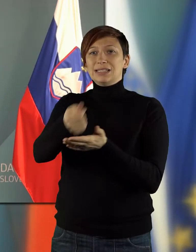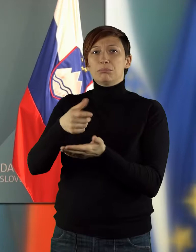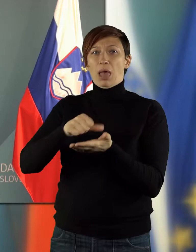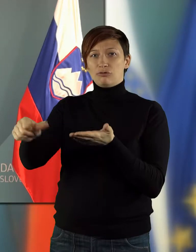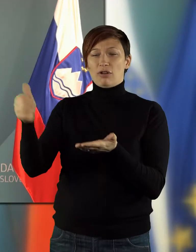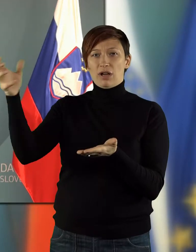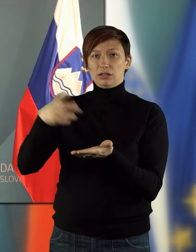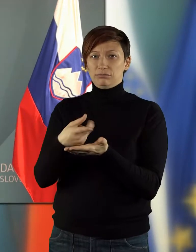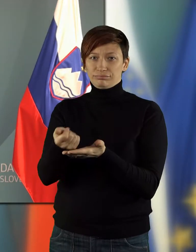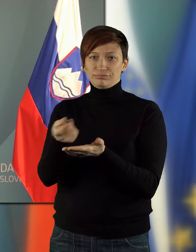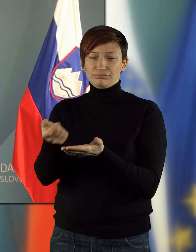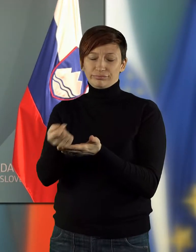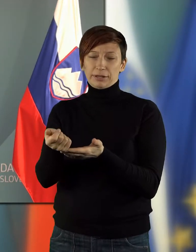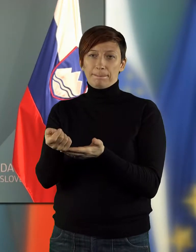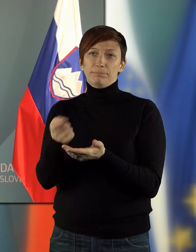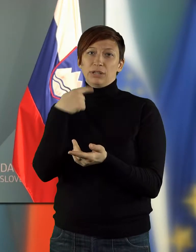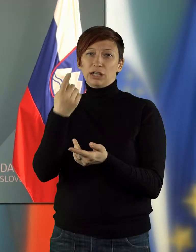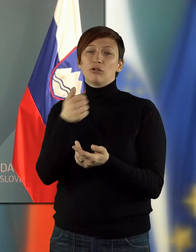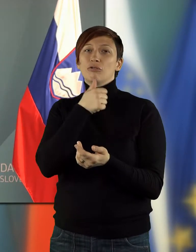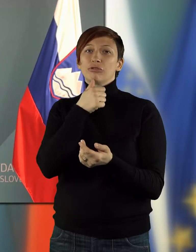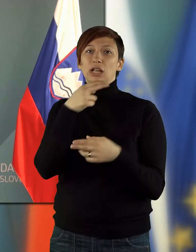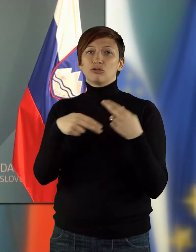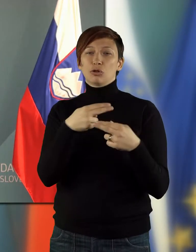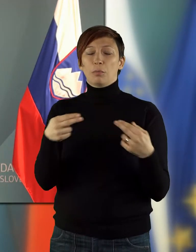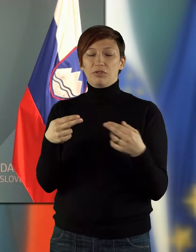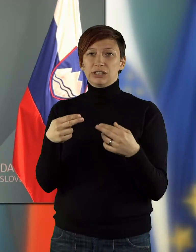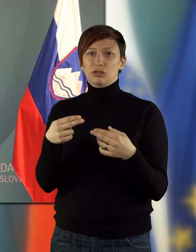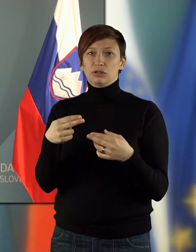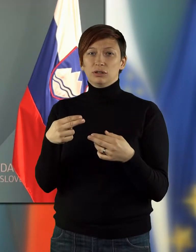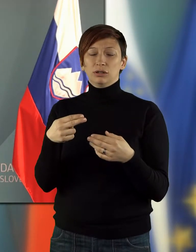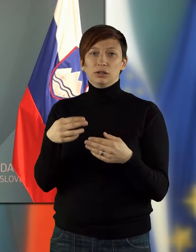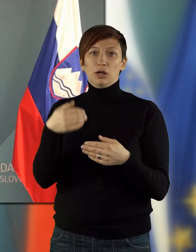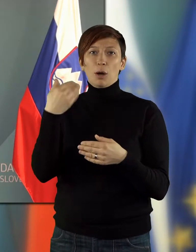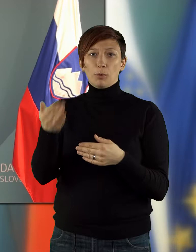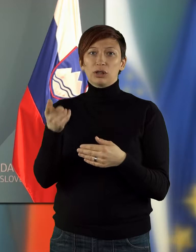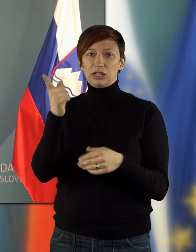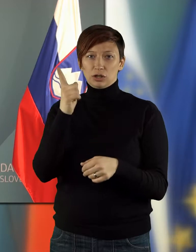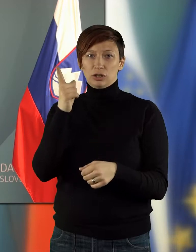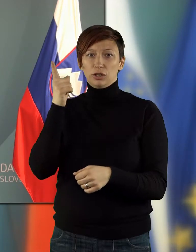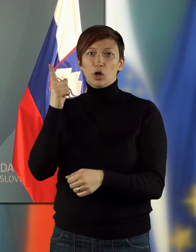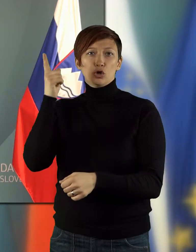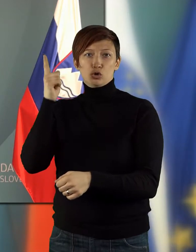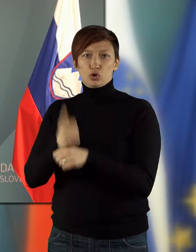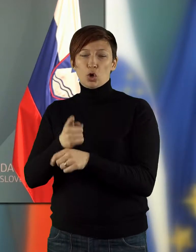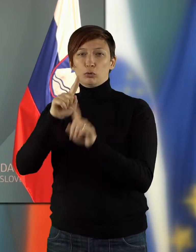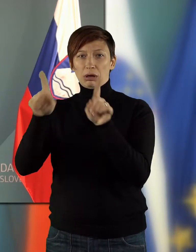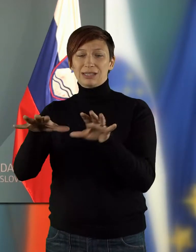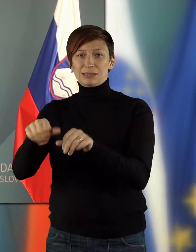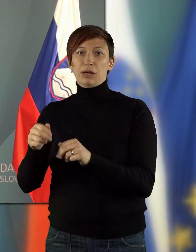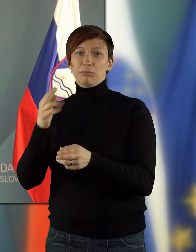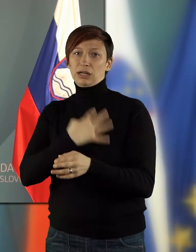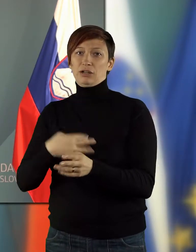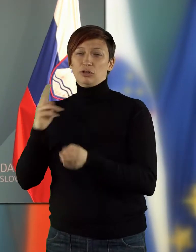kakršnokoli izplačevanje, ne, bi rekel, finančnih obveznosti po teh sodbah, ki hrvaške